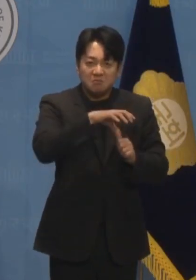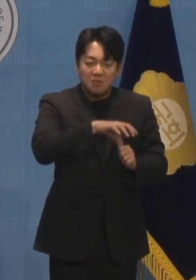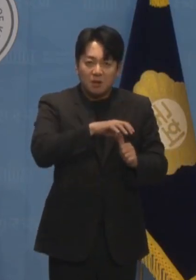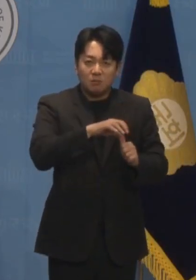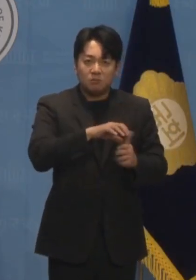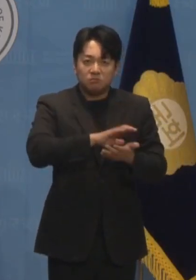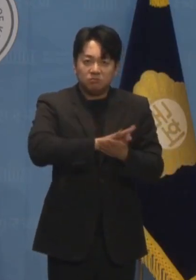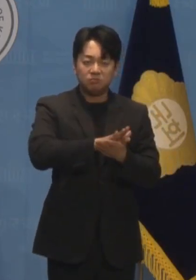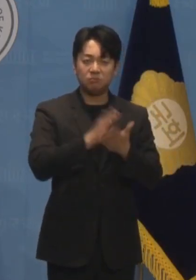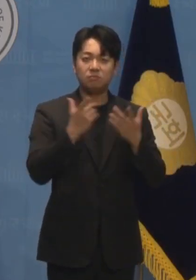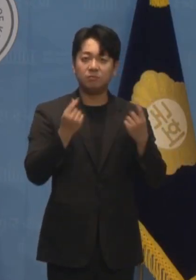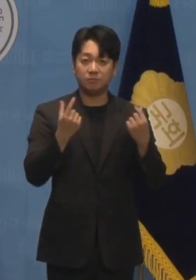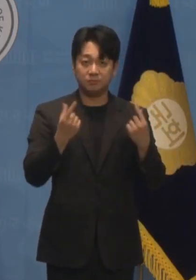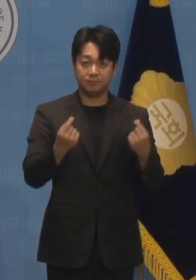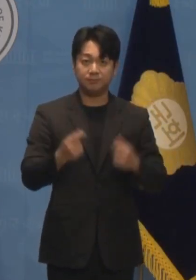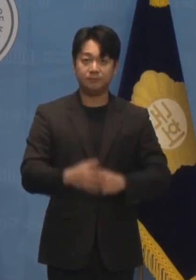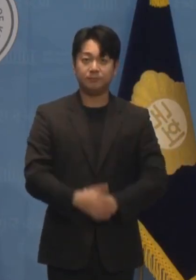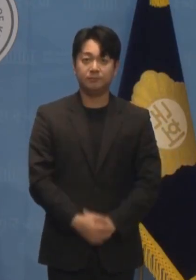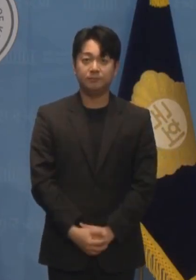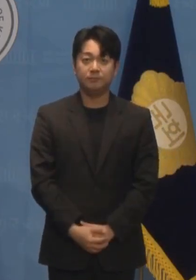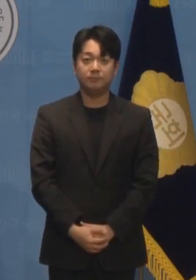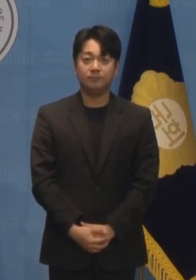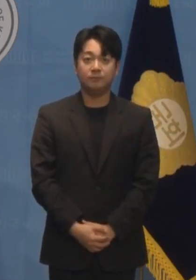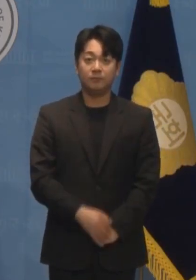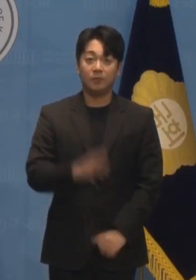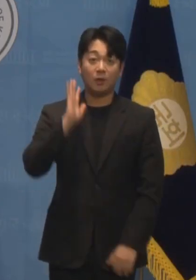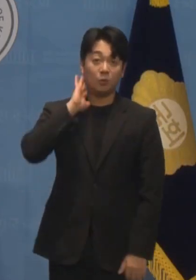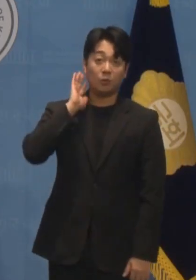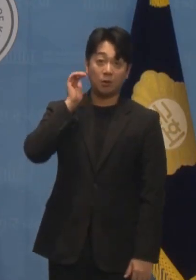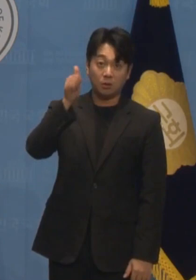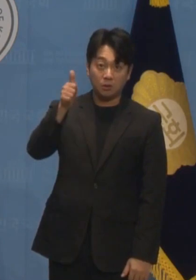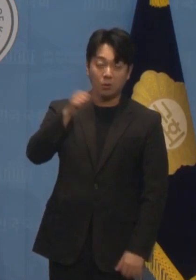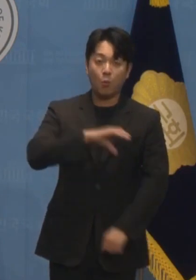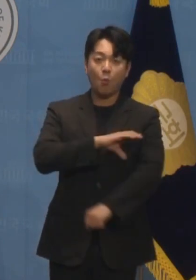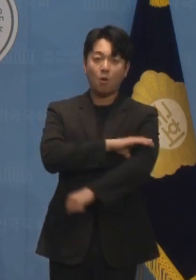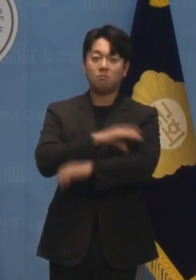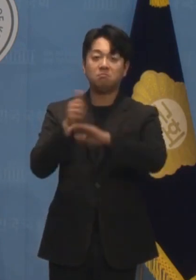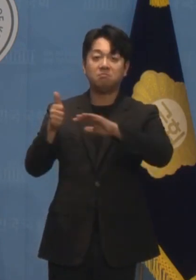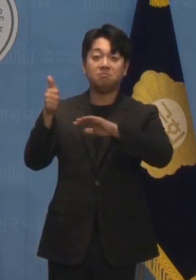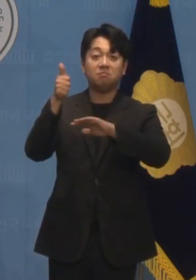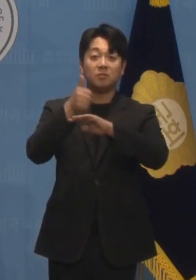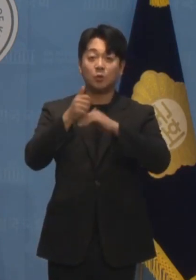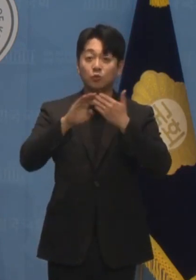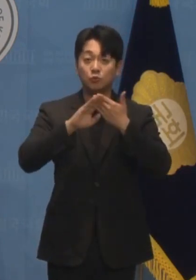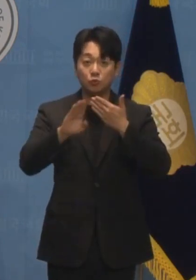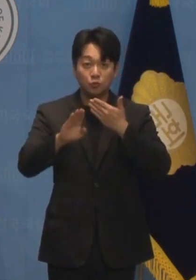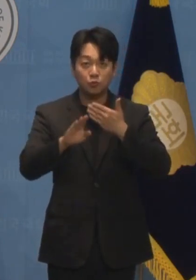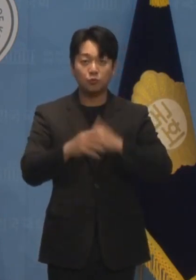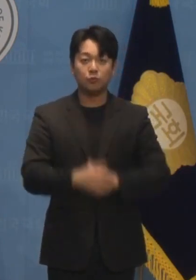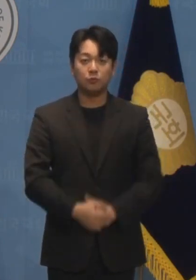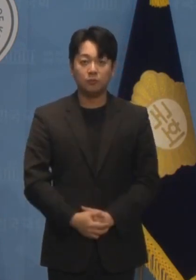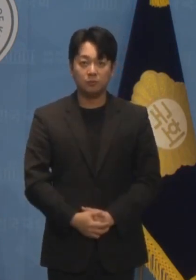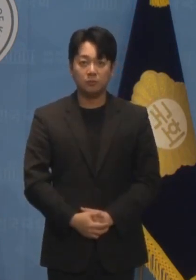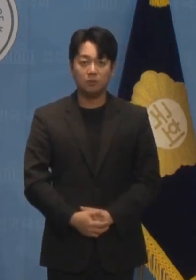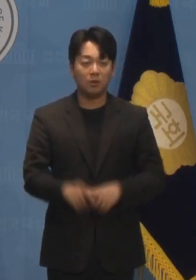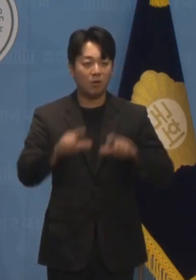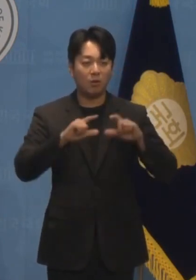윤석열 정권은 권력을 잡자마자 이른바 바이든 날리면 사태 등 비판